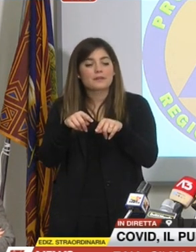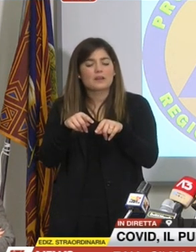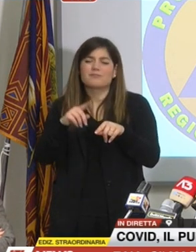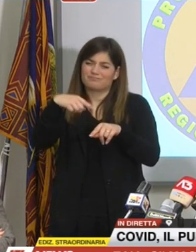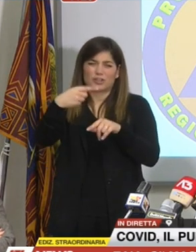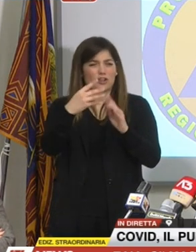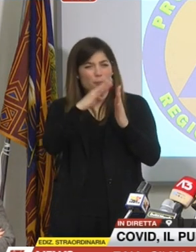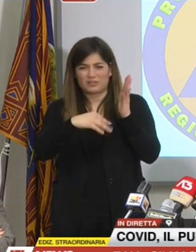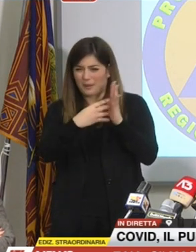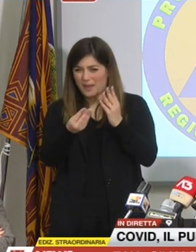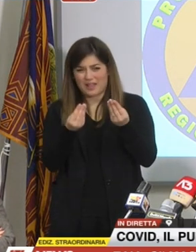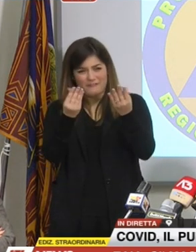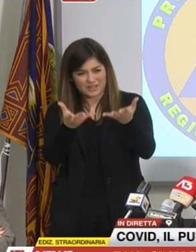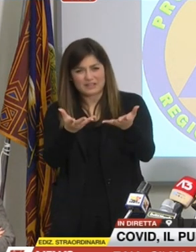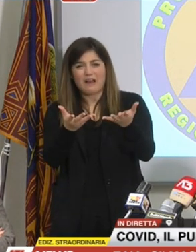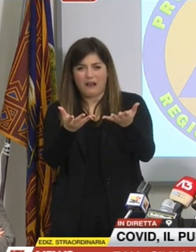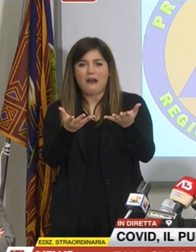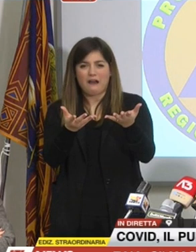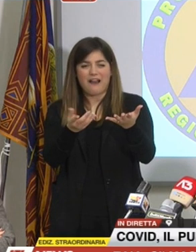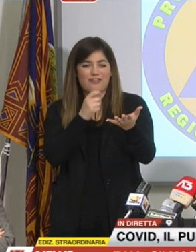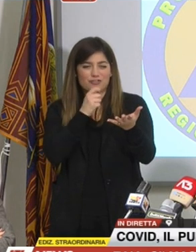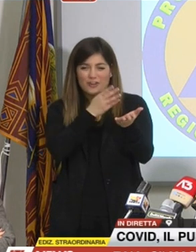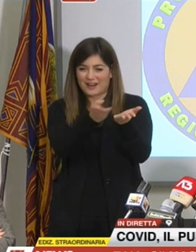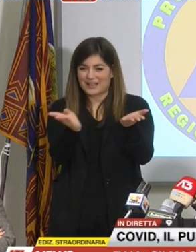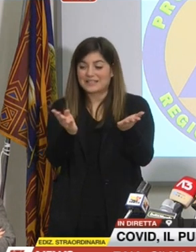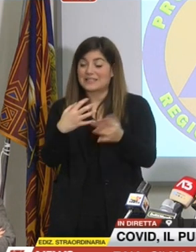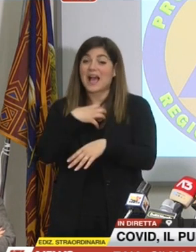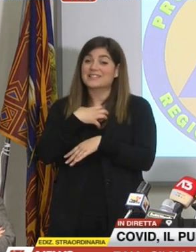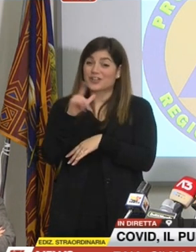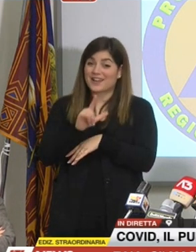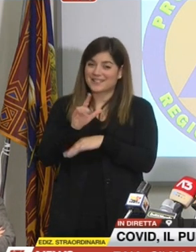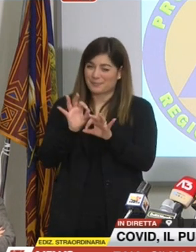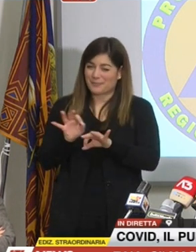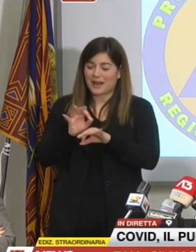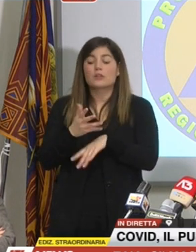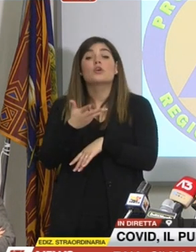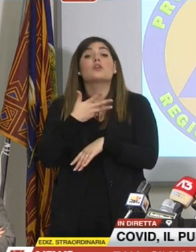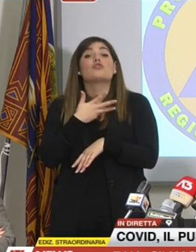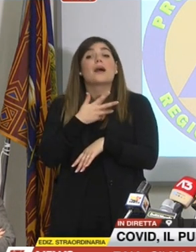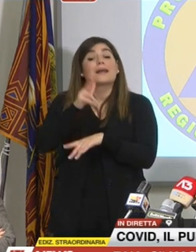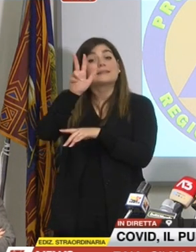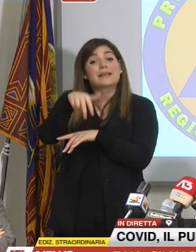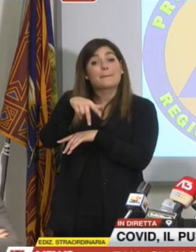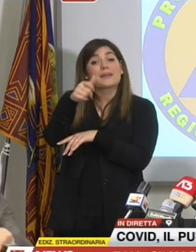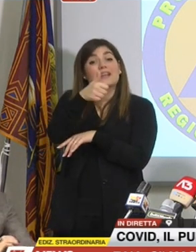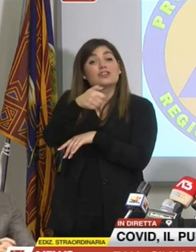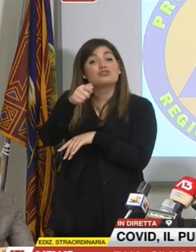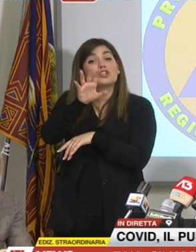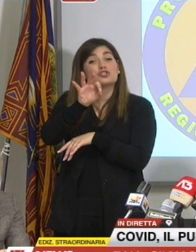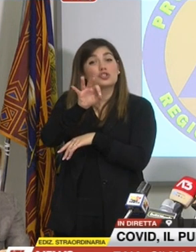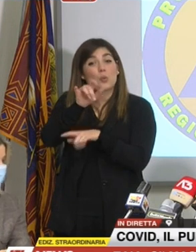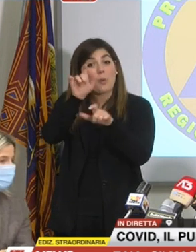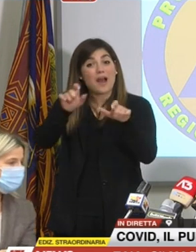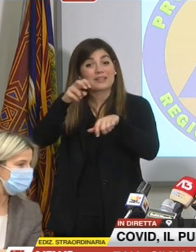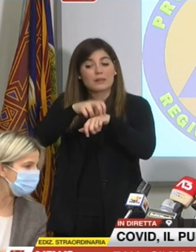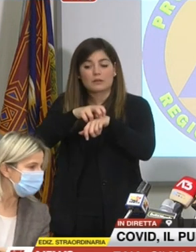darò una bella tabella che mi ha preparato l'assessore Lanzarin, dei 3.150 medici di